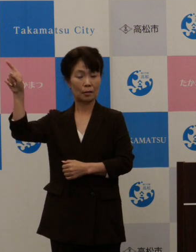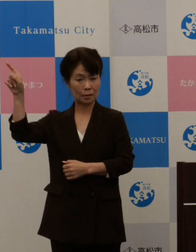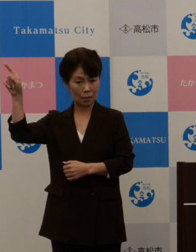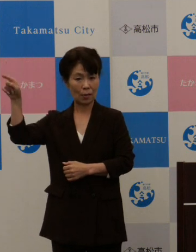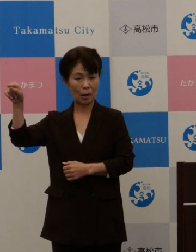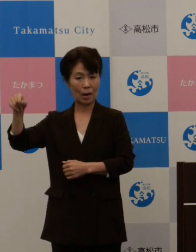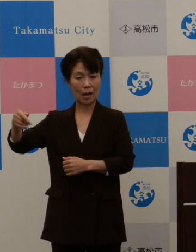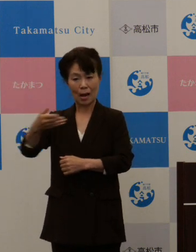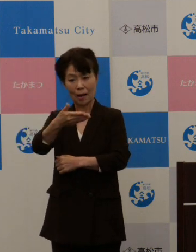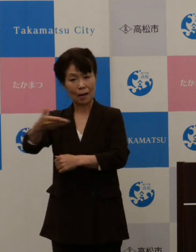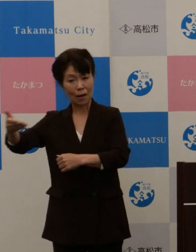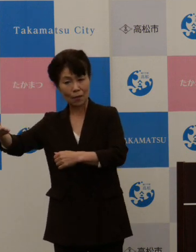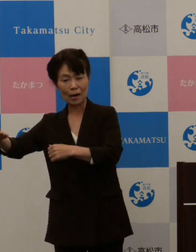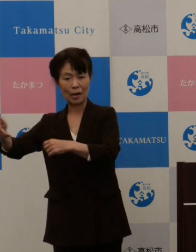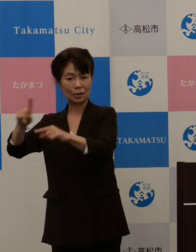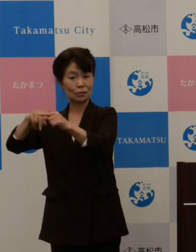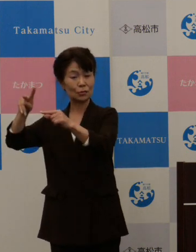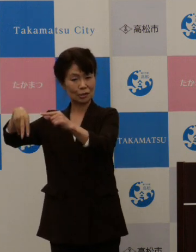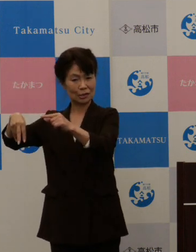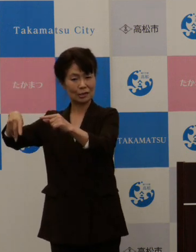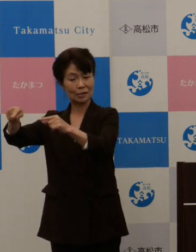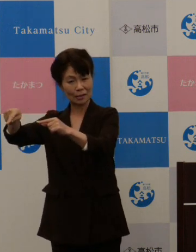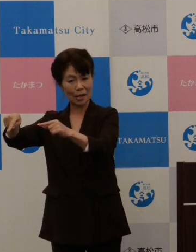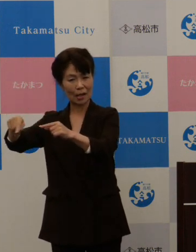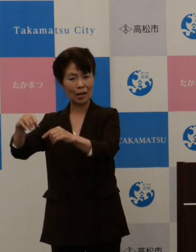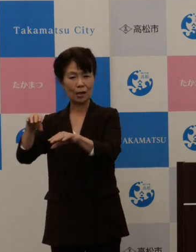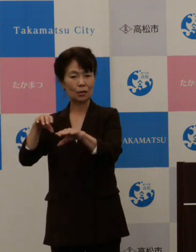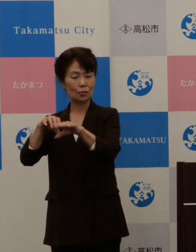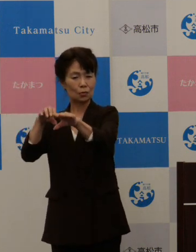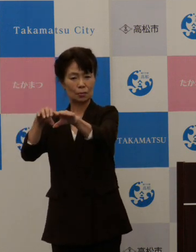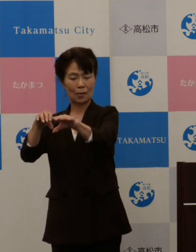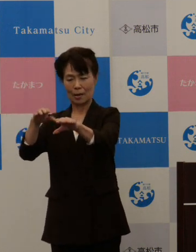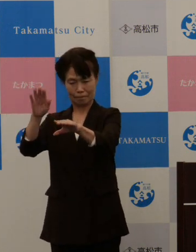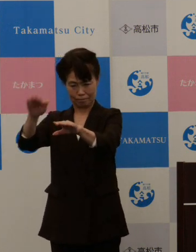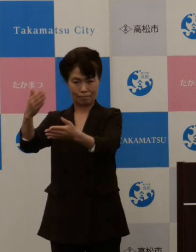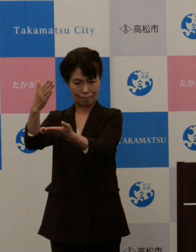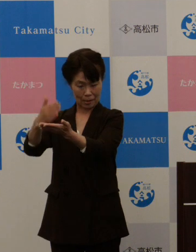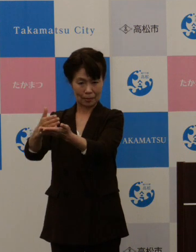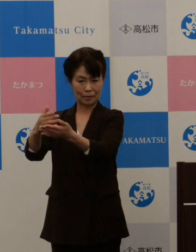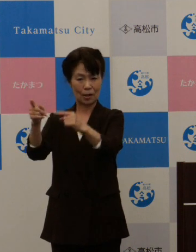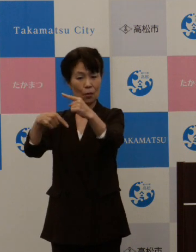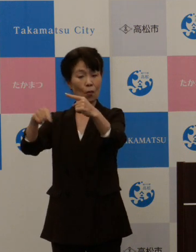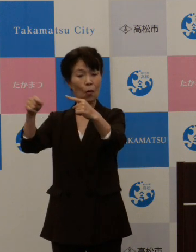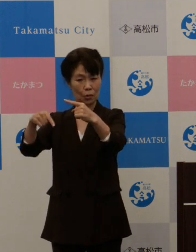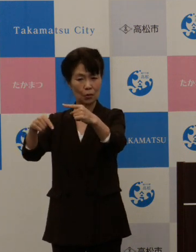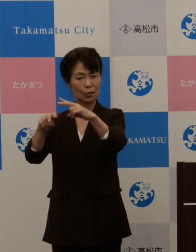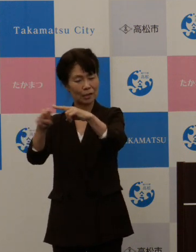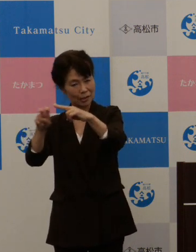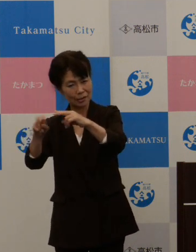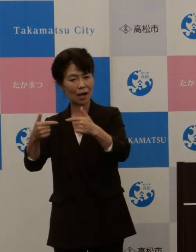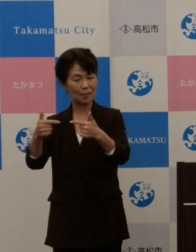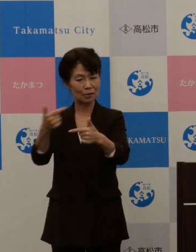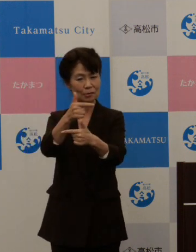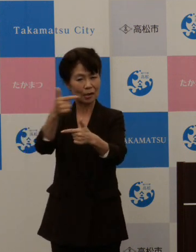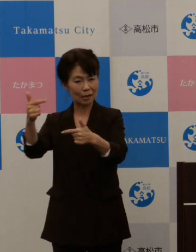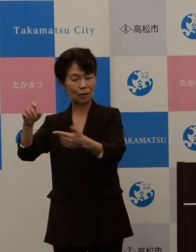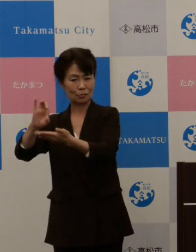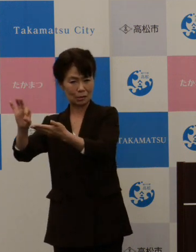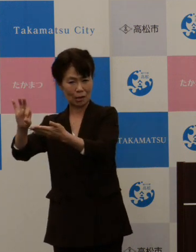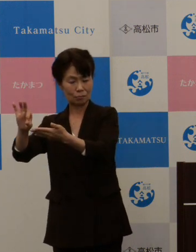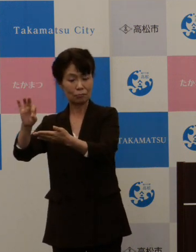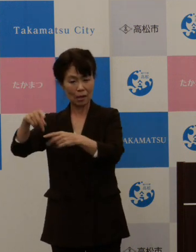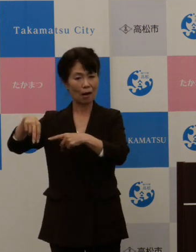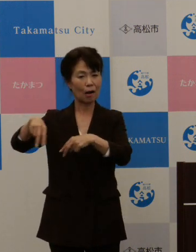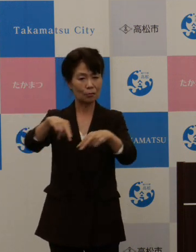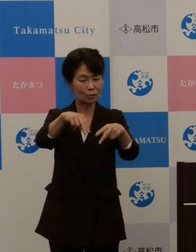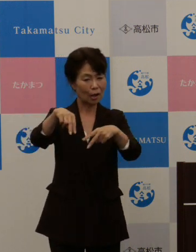ムあたりを中心として、まあ、中心市街地には車を抑制して公共交通機関と徒歩の、市